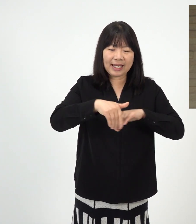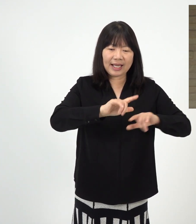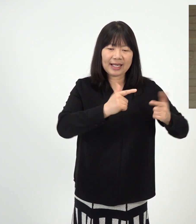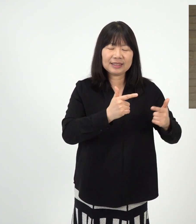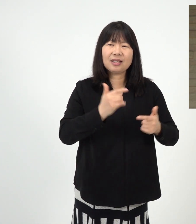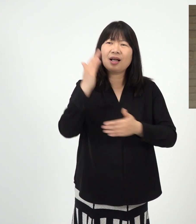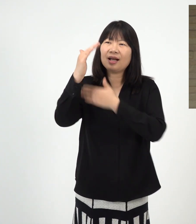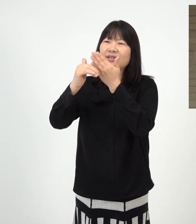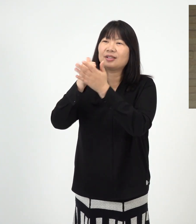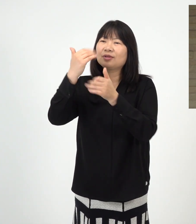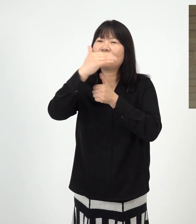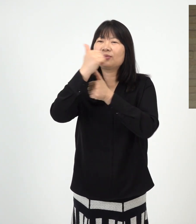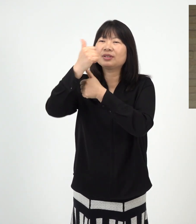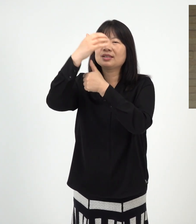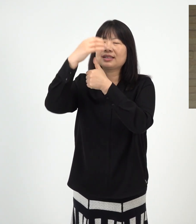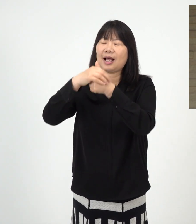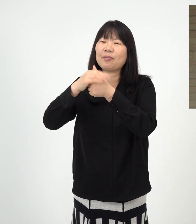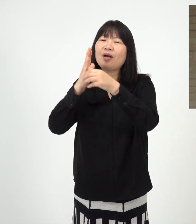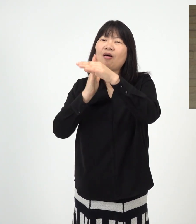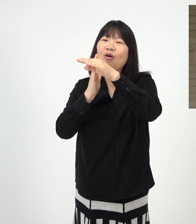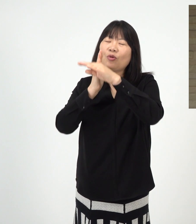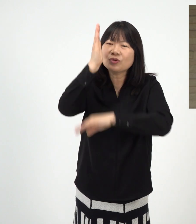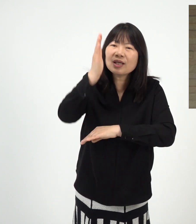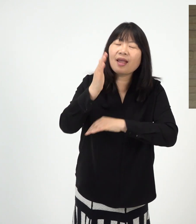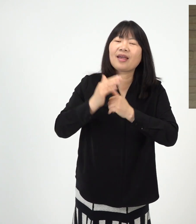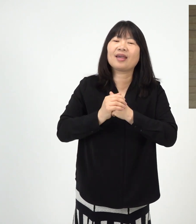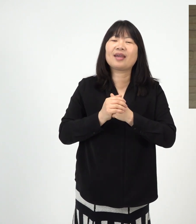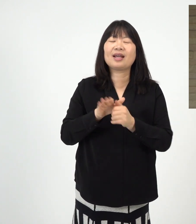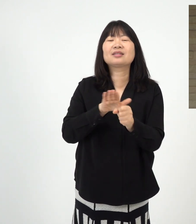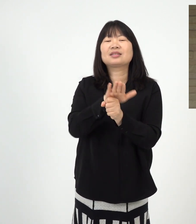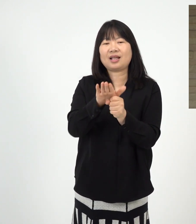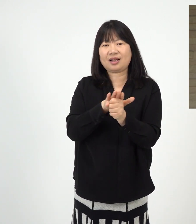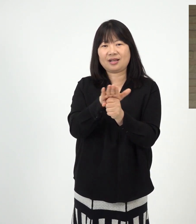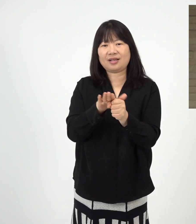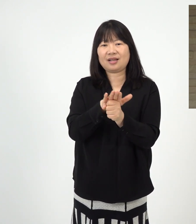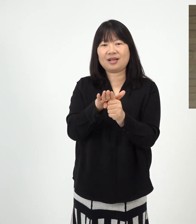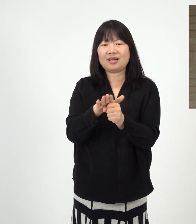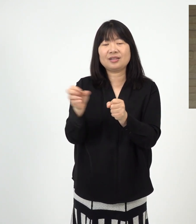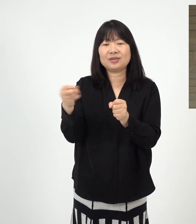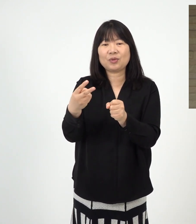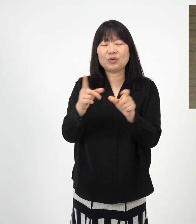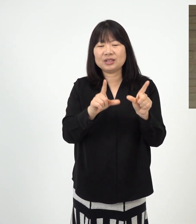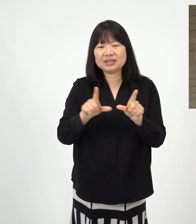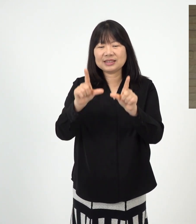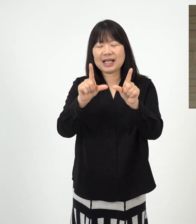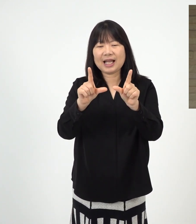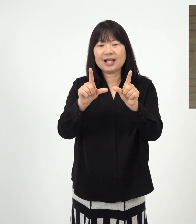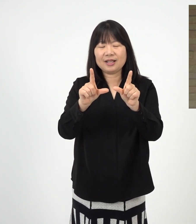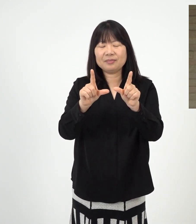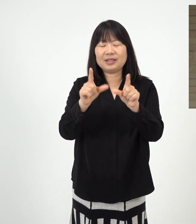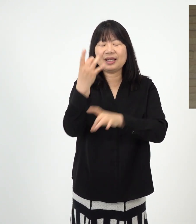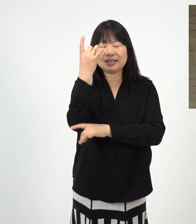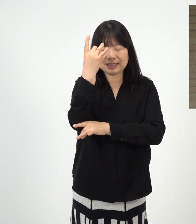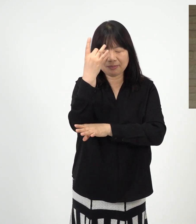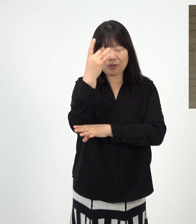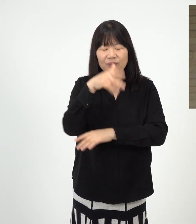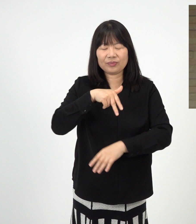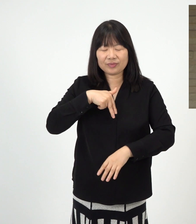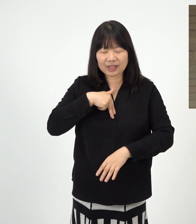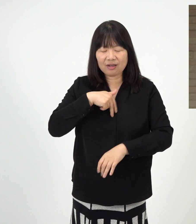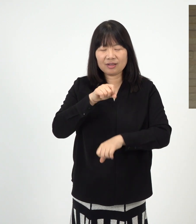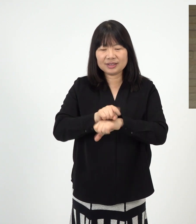사명과 소명을 뛰어넘어서 사랑이고 우리 삶의 정체성이어야 돼요. 마치